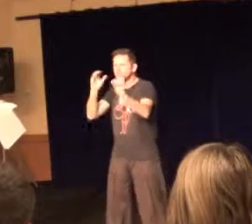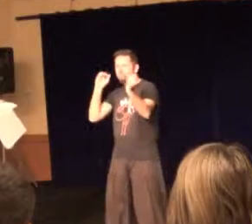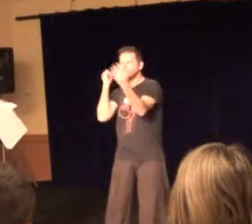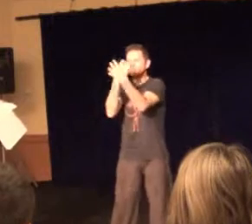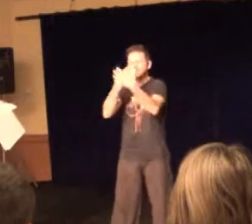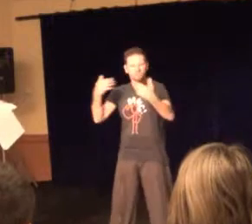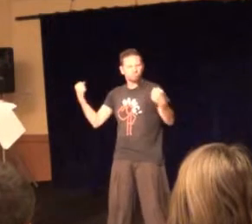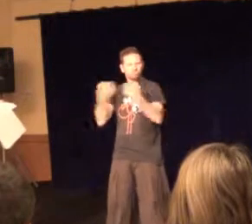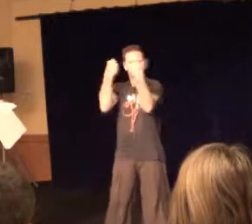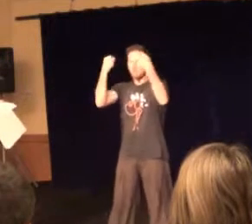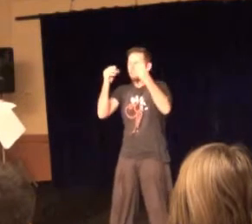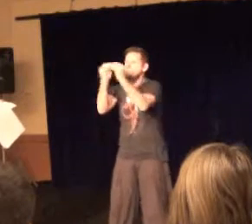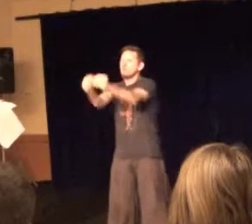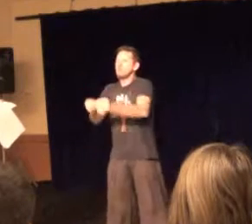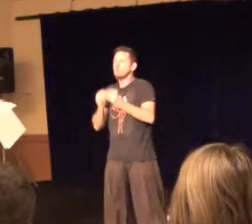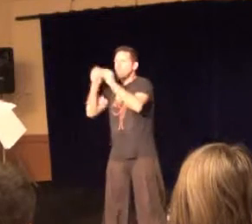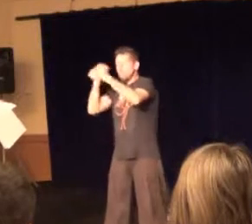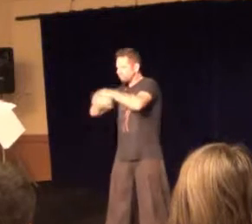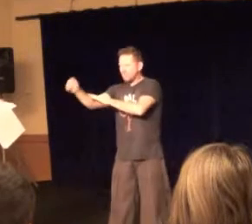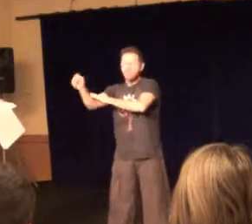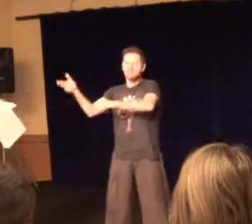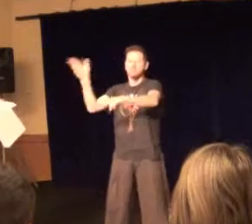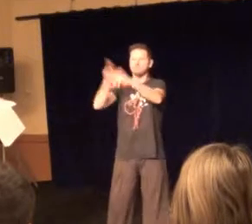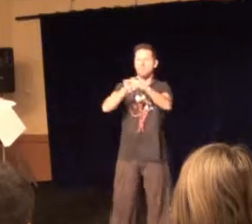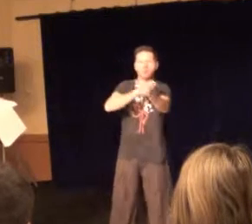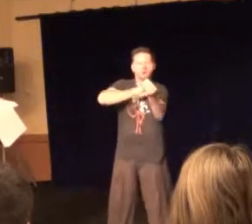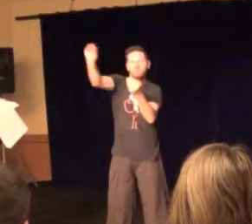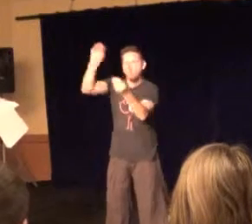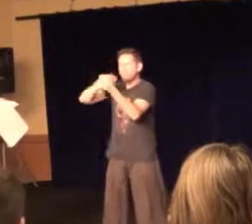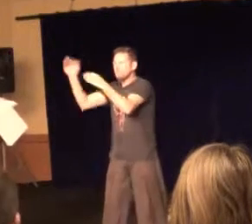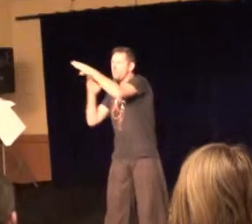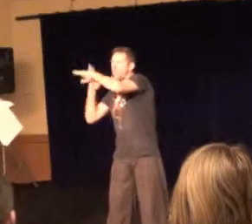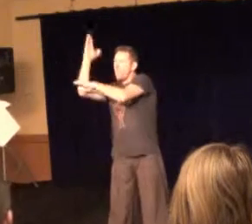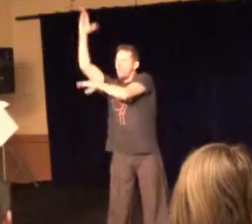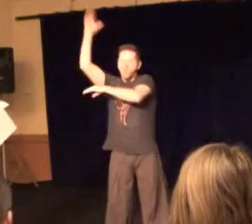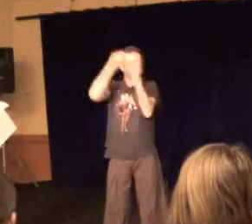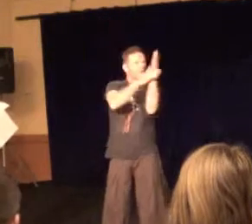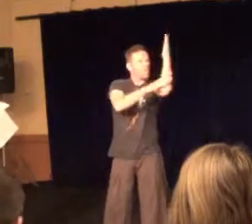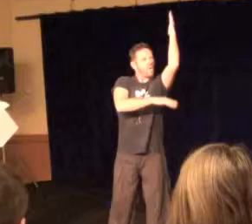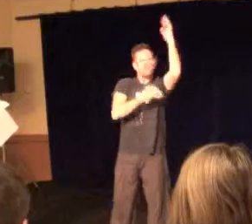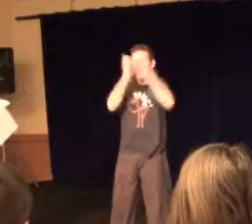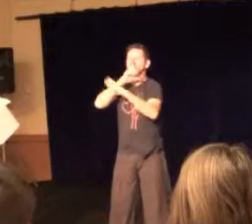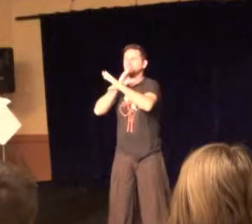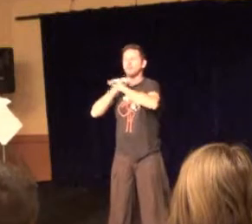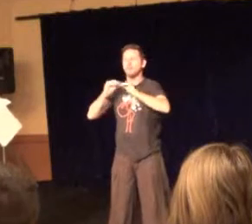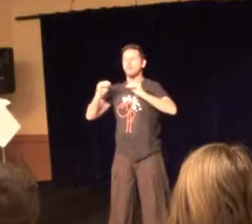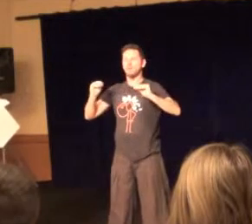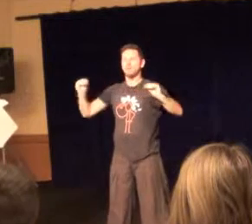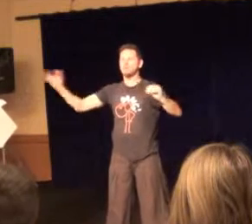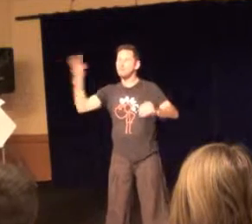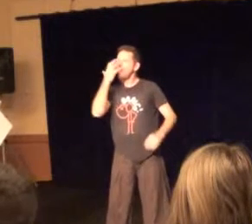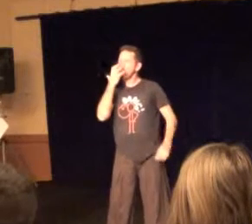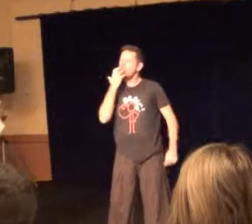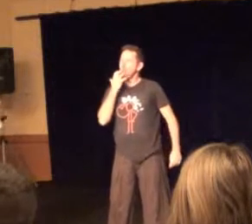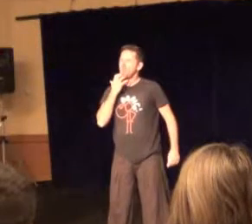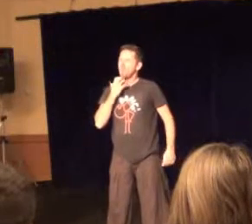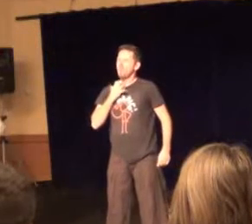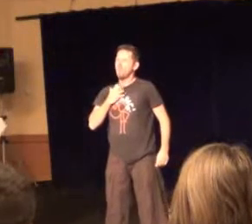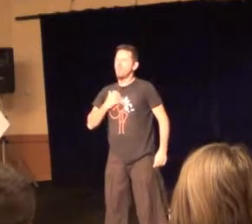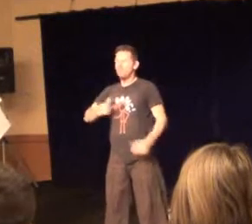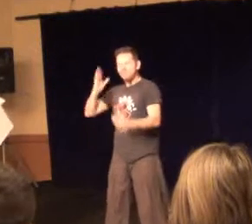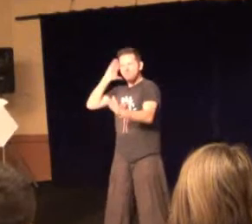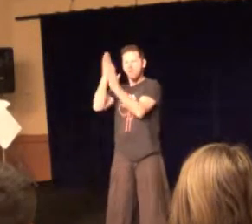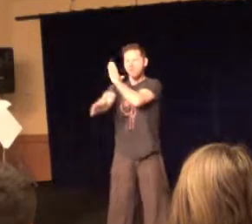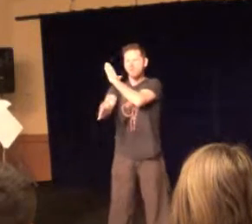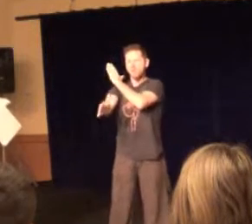ses chocs, ses amours, ses naissances, ses décès, ses excès, ses silences, ses astringences, ses intransigeances, ses fausses joies, ses